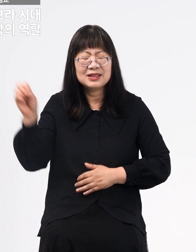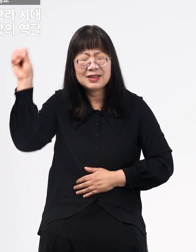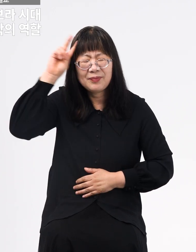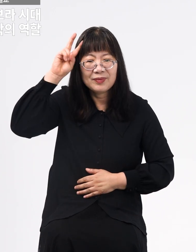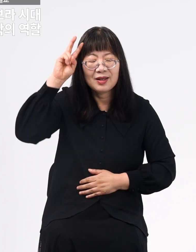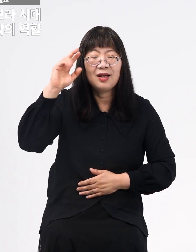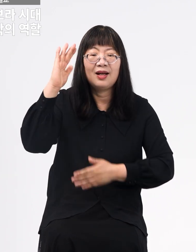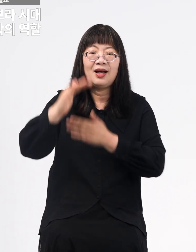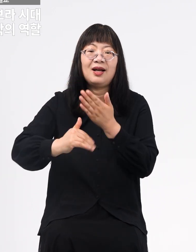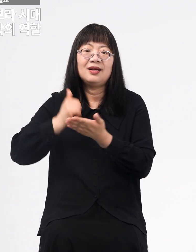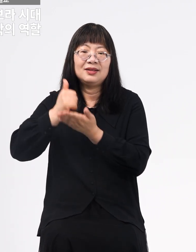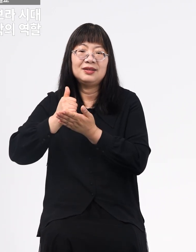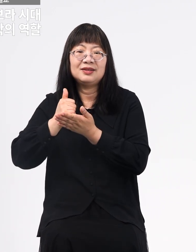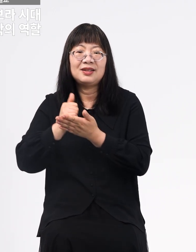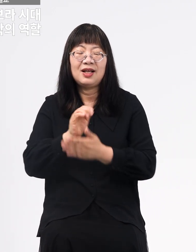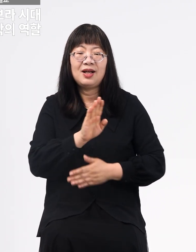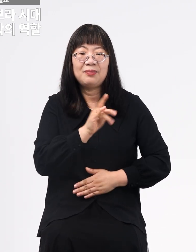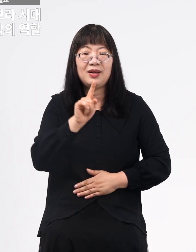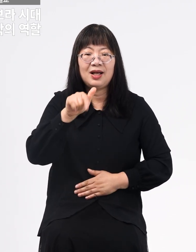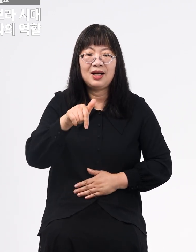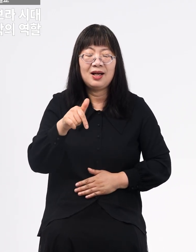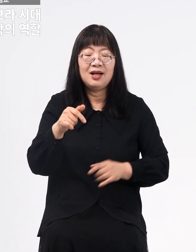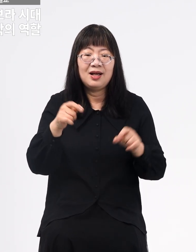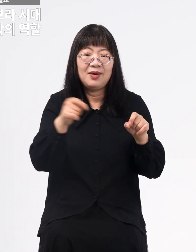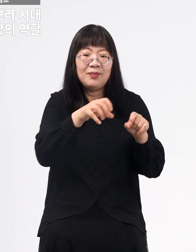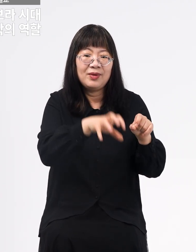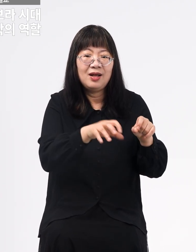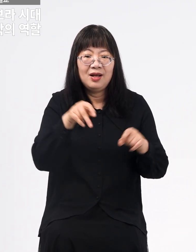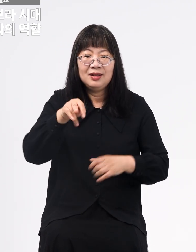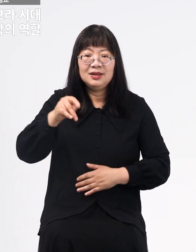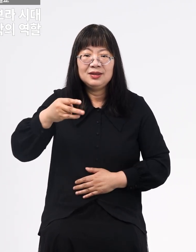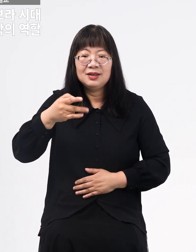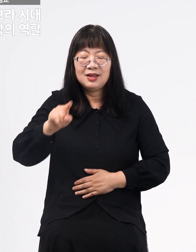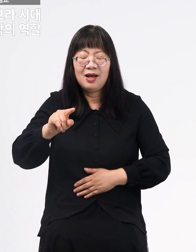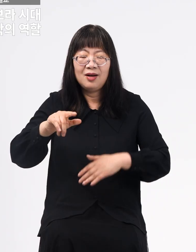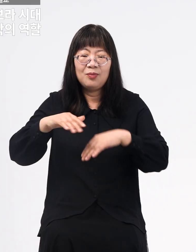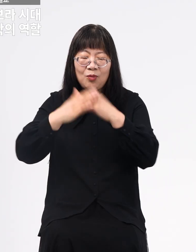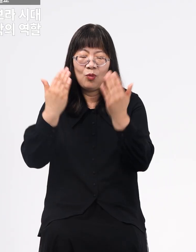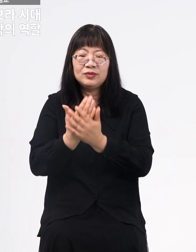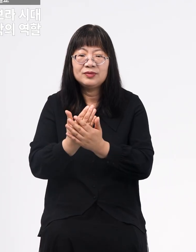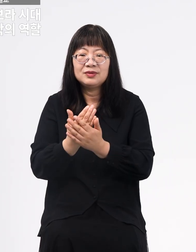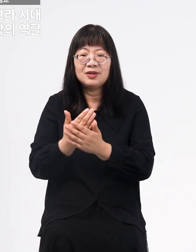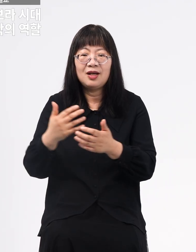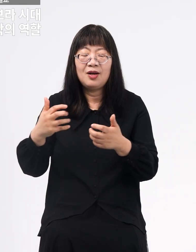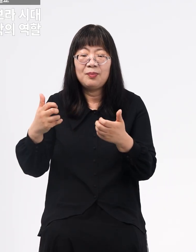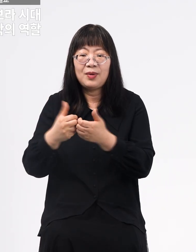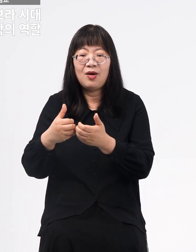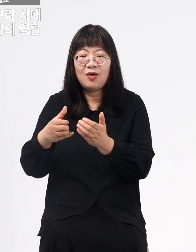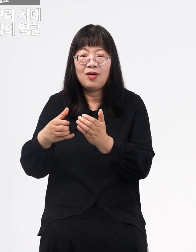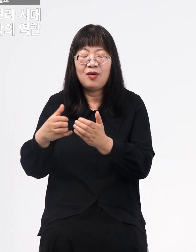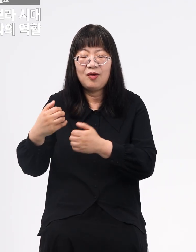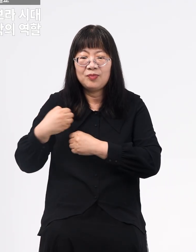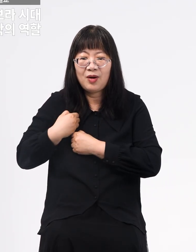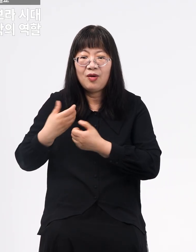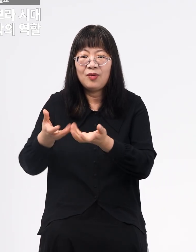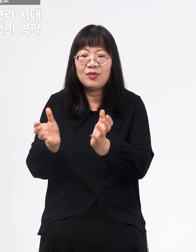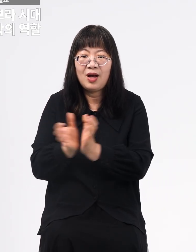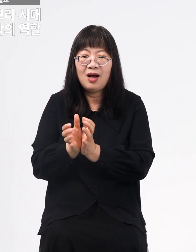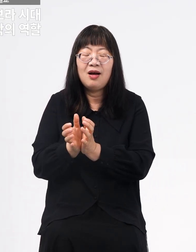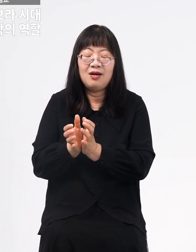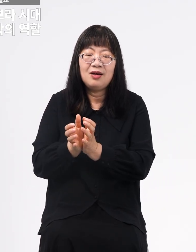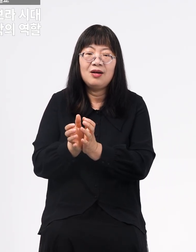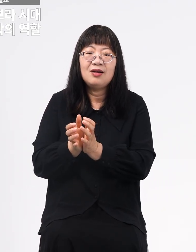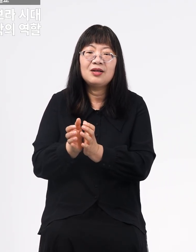갑자기 여호와께서 바락 앞에서 시스라와 그의 모든 병거와 그의 온 군대를